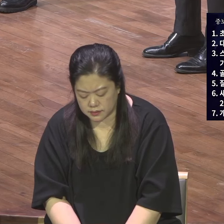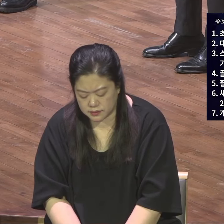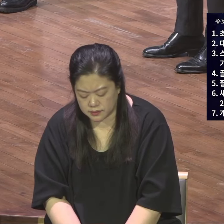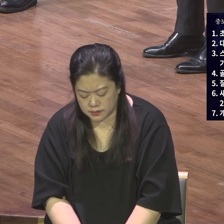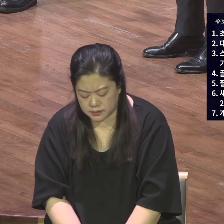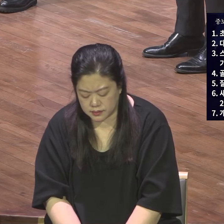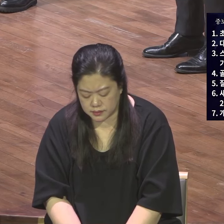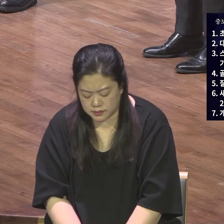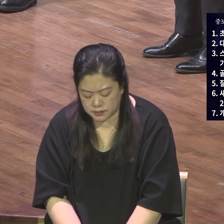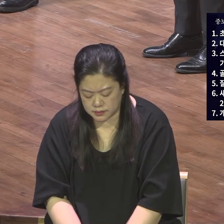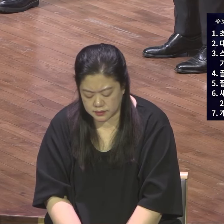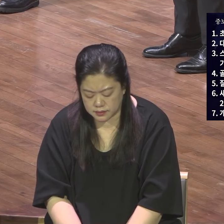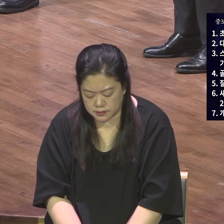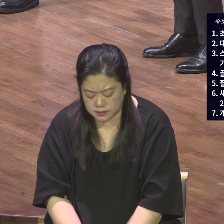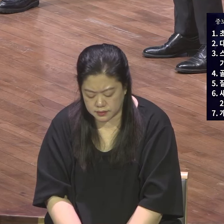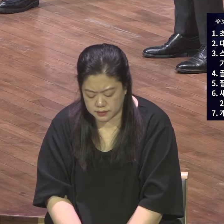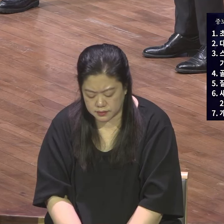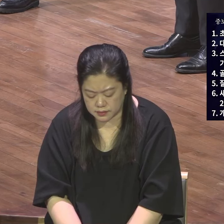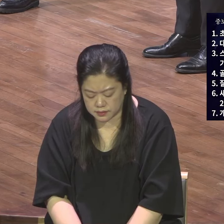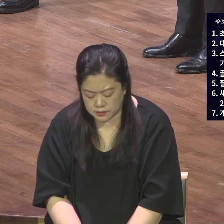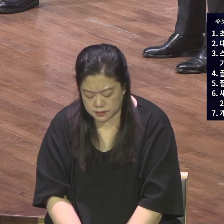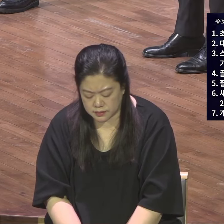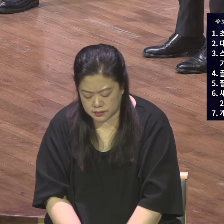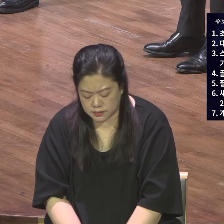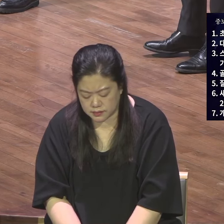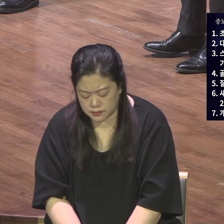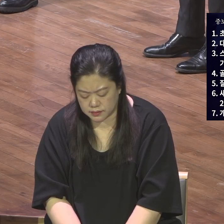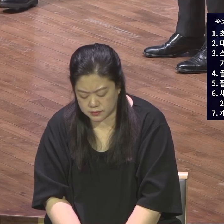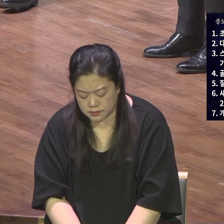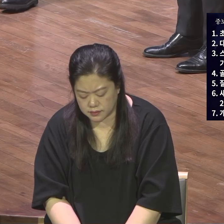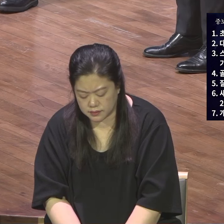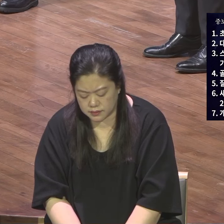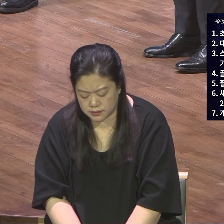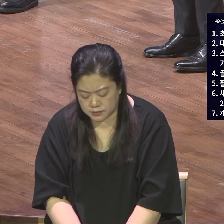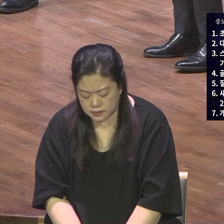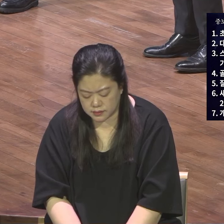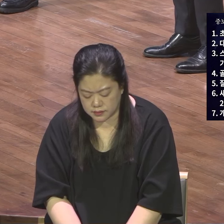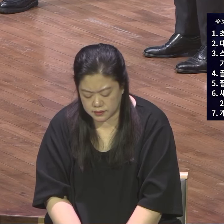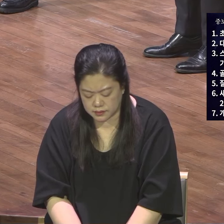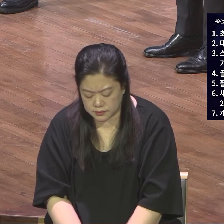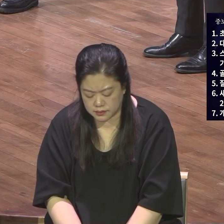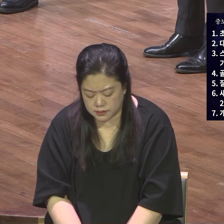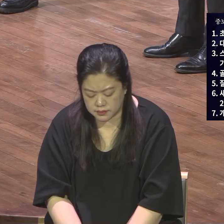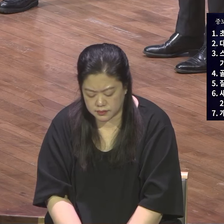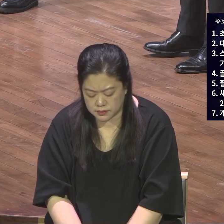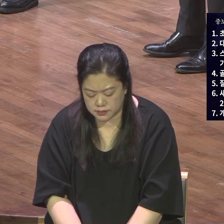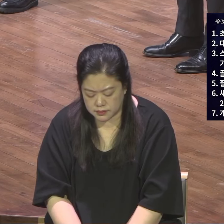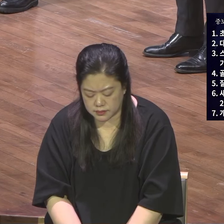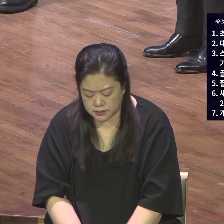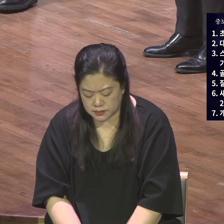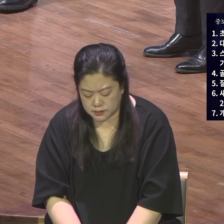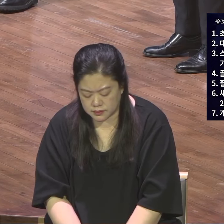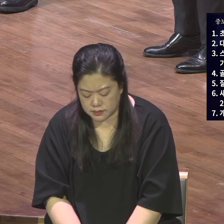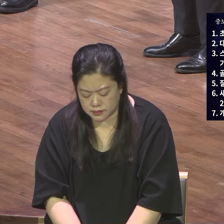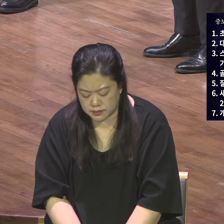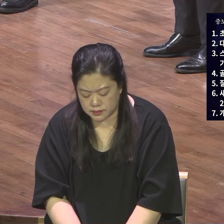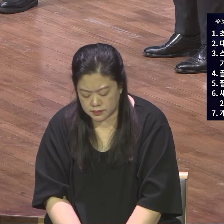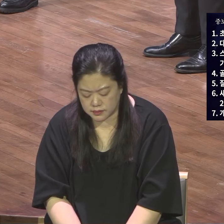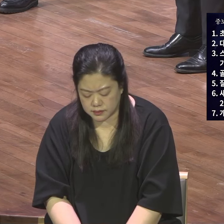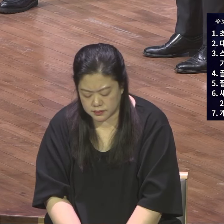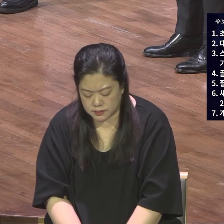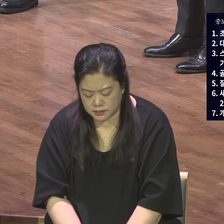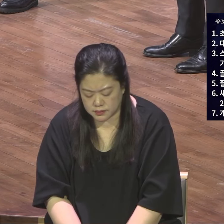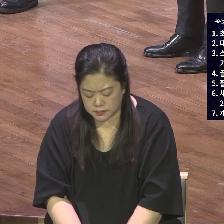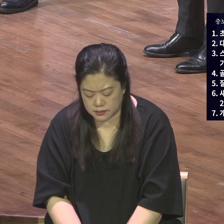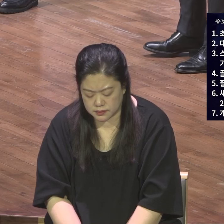모든 지역분이 있는 원자의 지역분이 있는 유명한 분들이 하나님 그 마음과 생각과 욕심